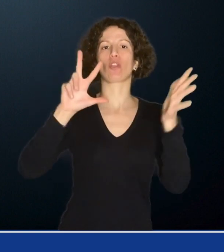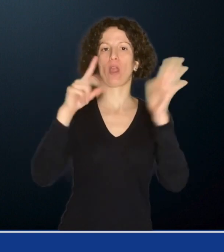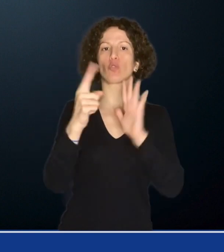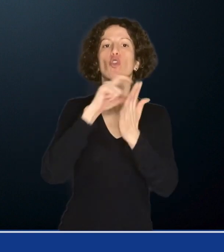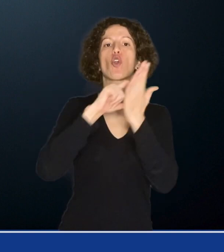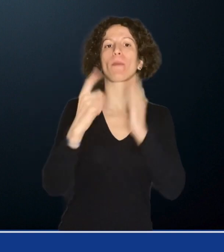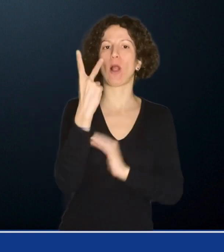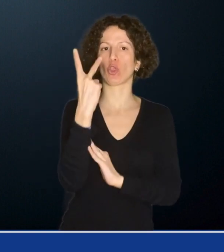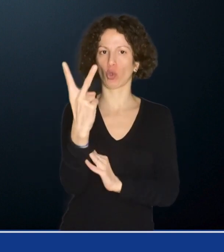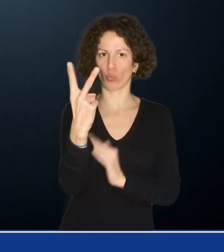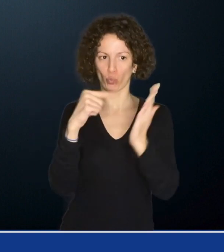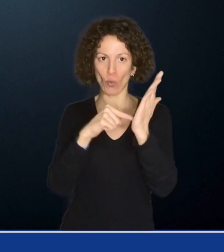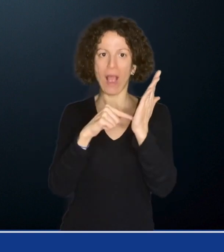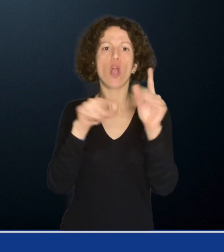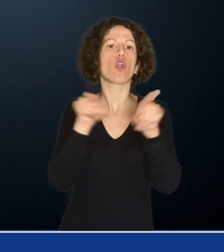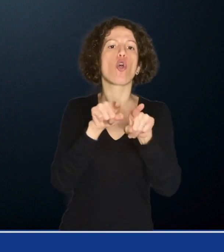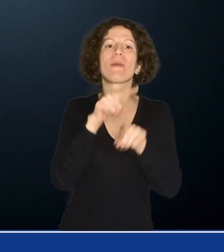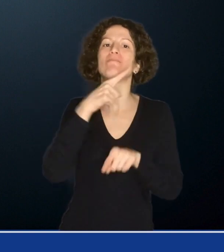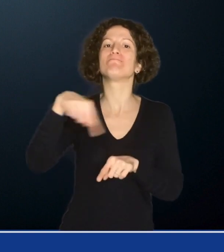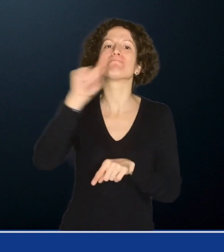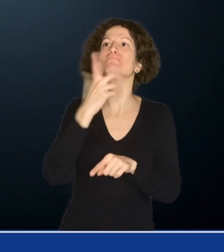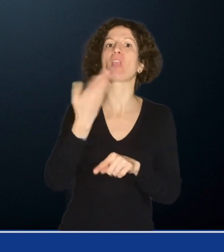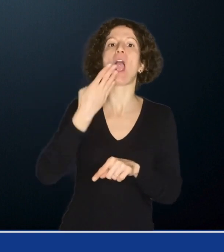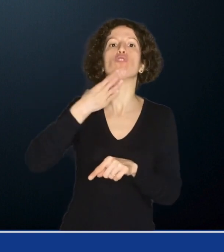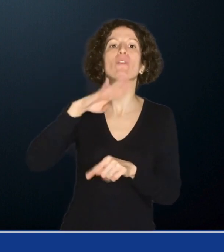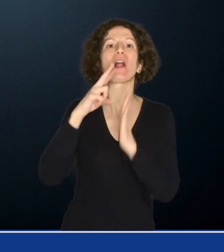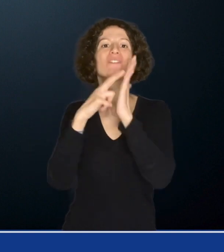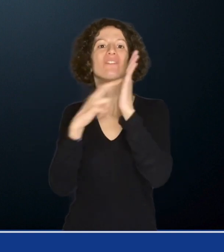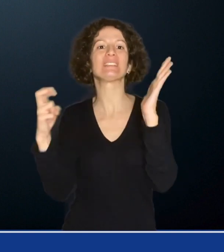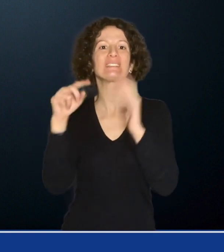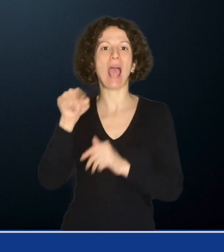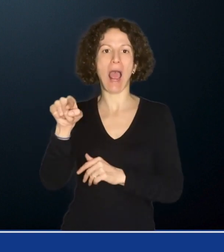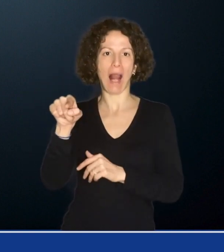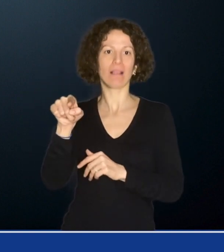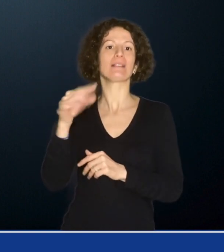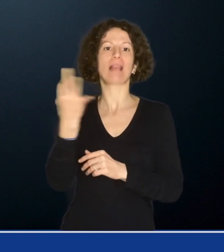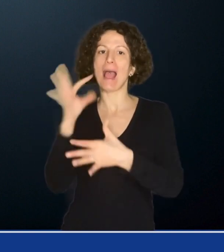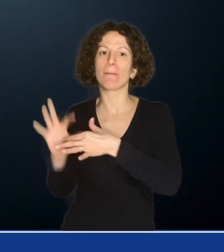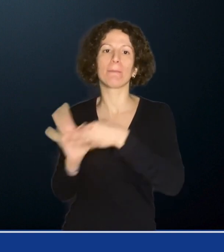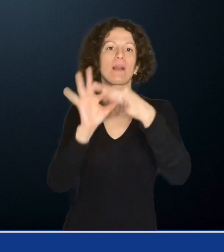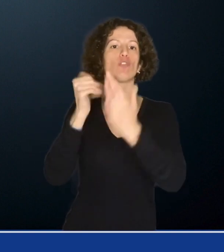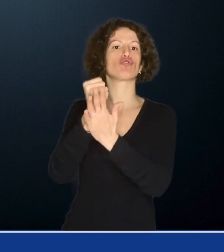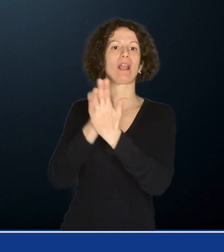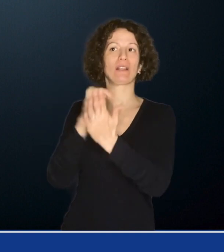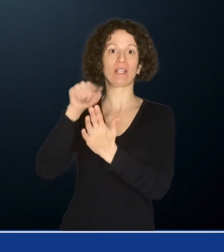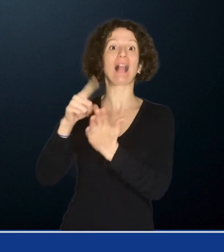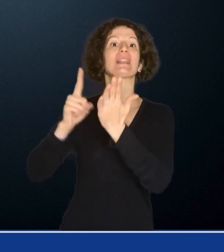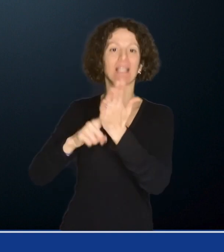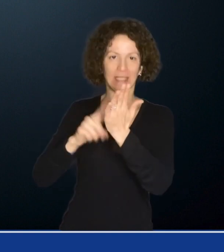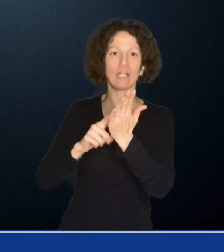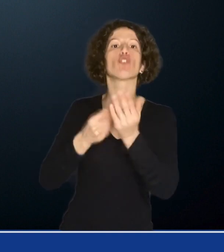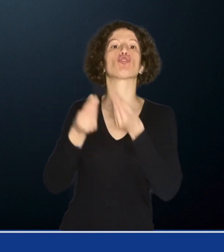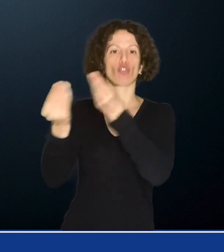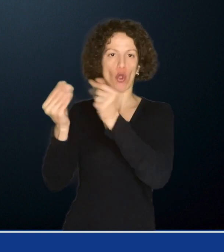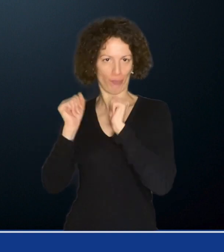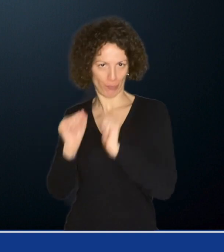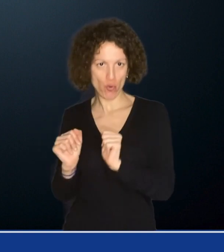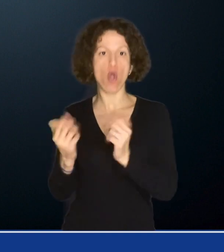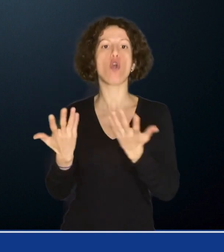contrassegno invalidi di cui Al comma 2 articolo 381 nonché per le agevolazioni fiscali relativi ai veicoli